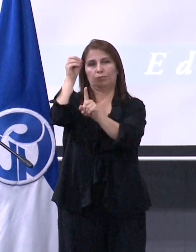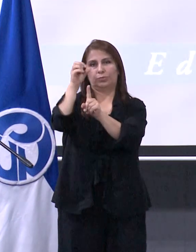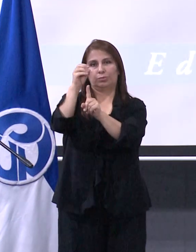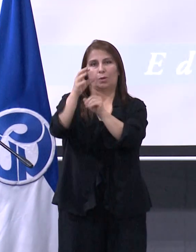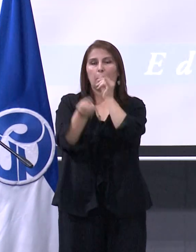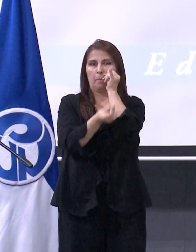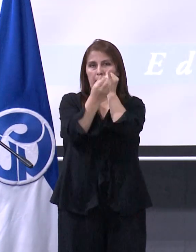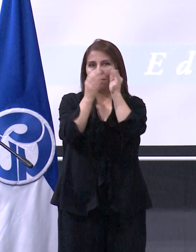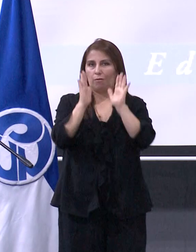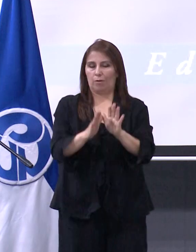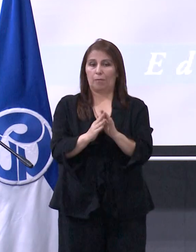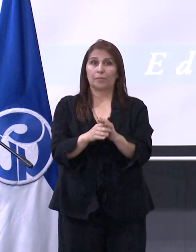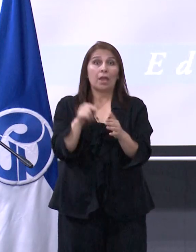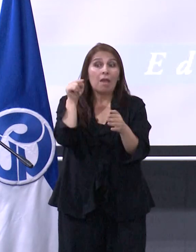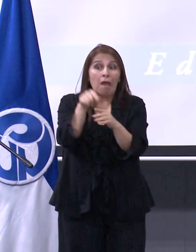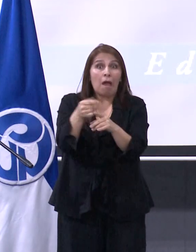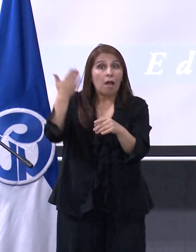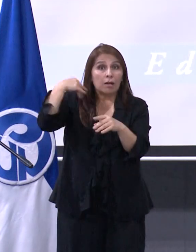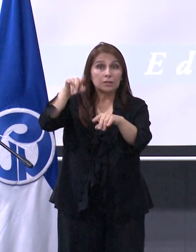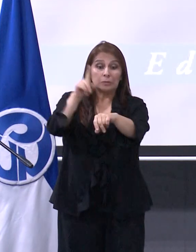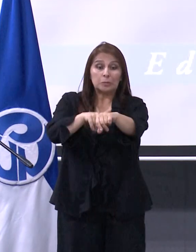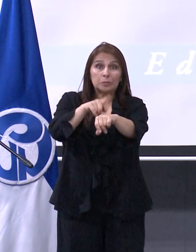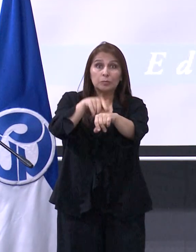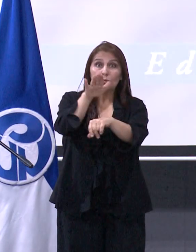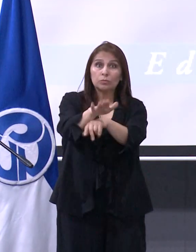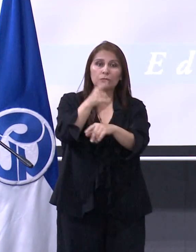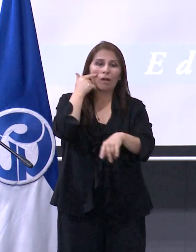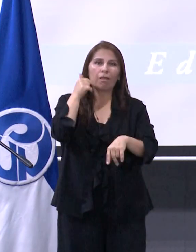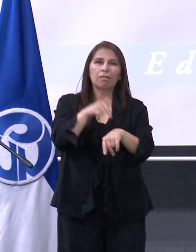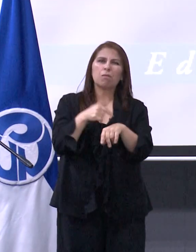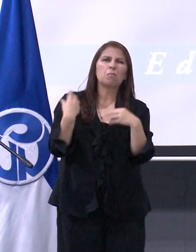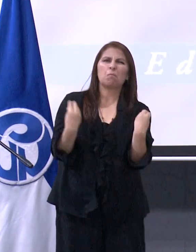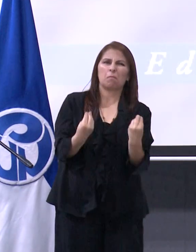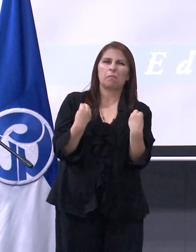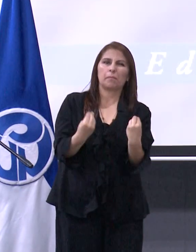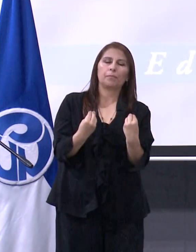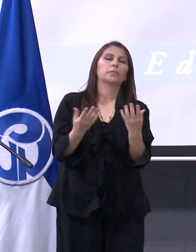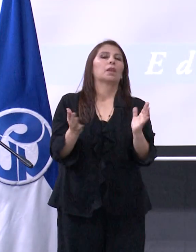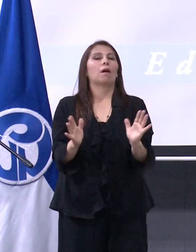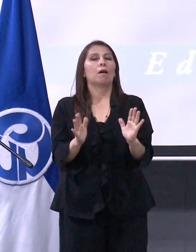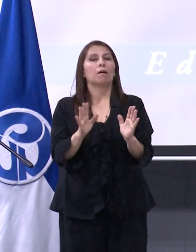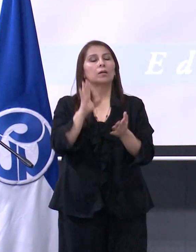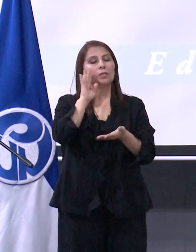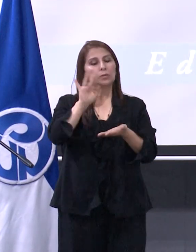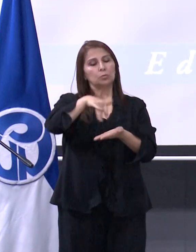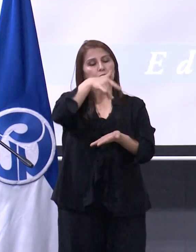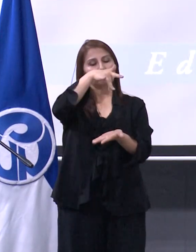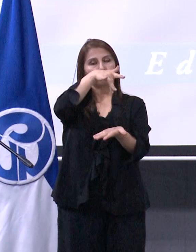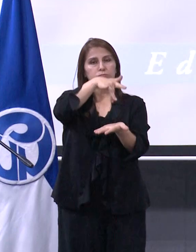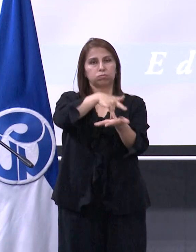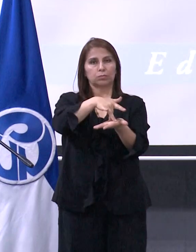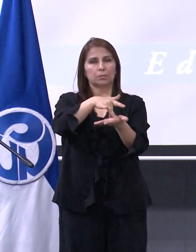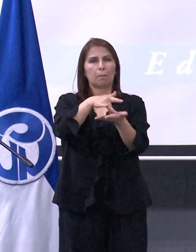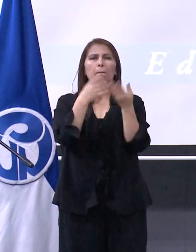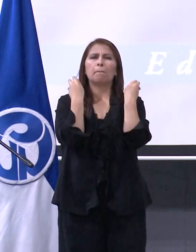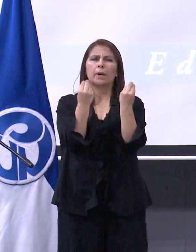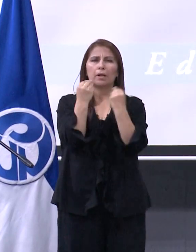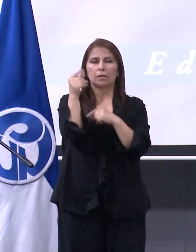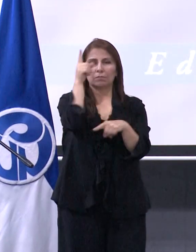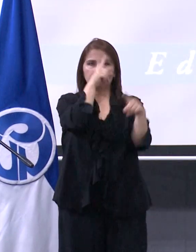era la oportunidad para precisamente colocar como el centro de la reflexión